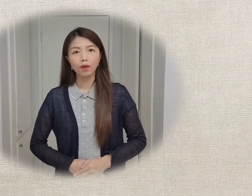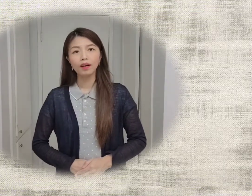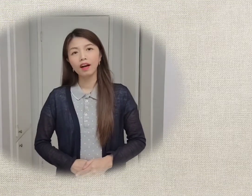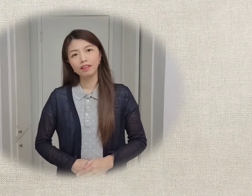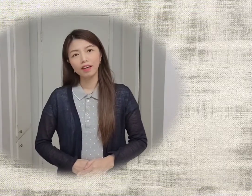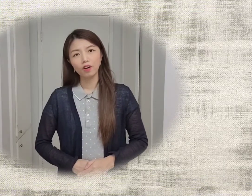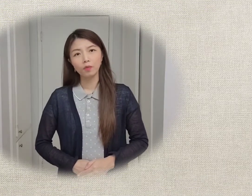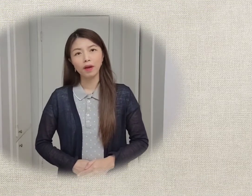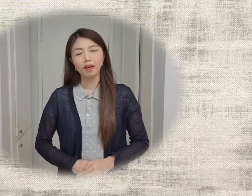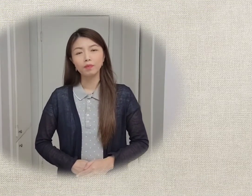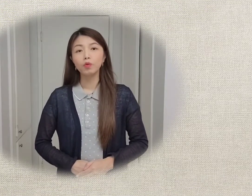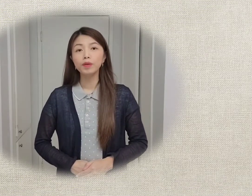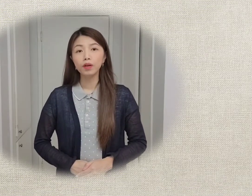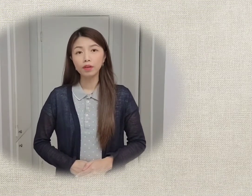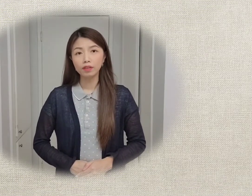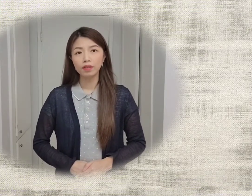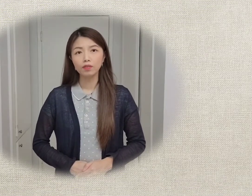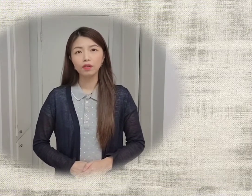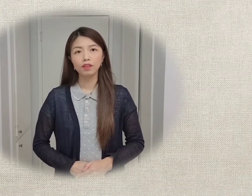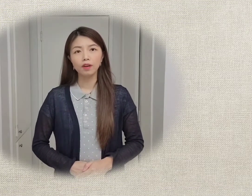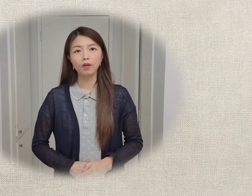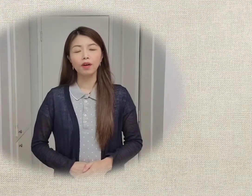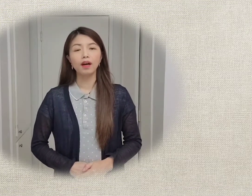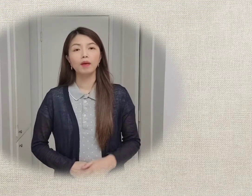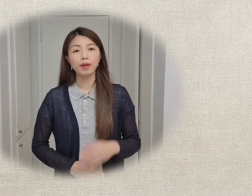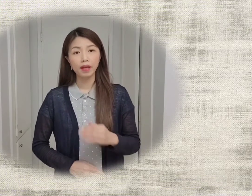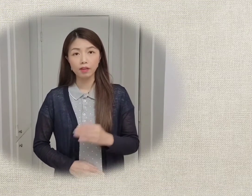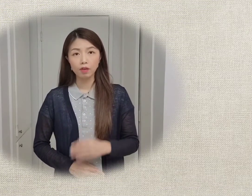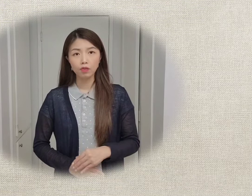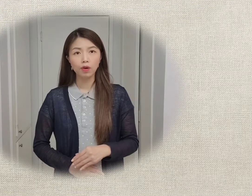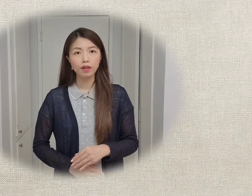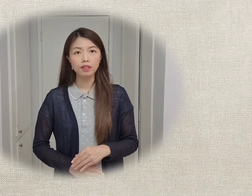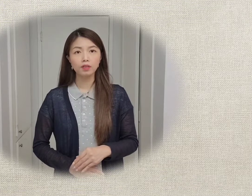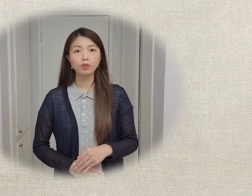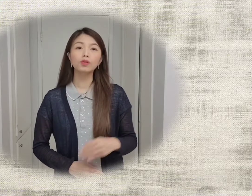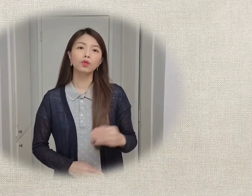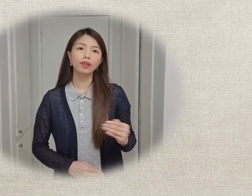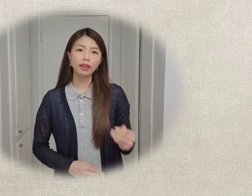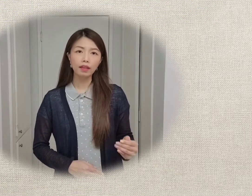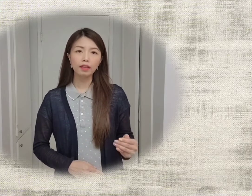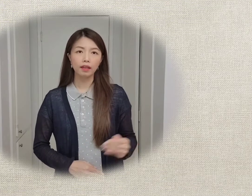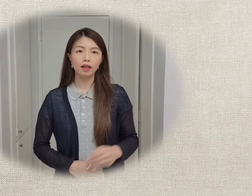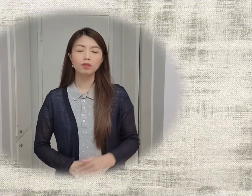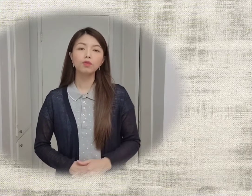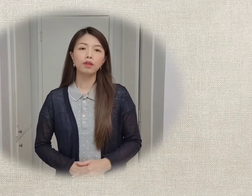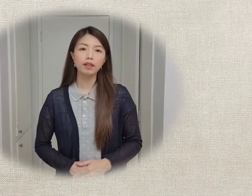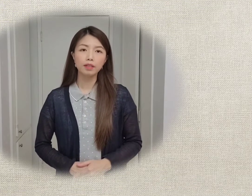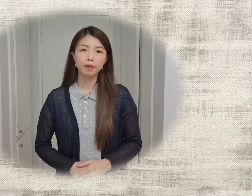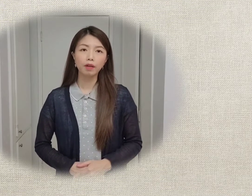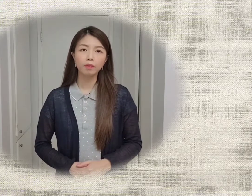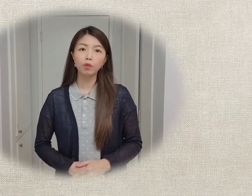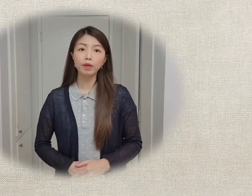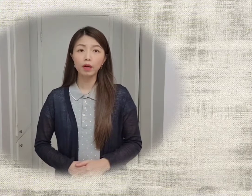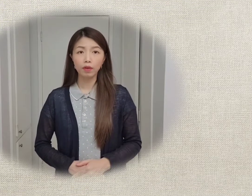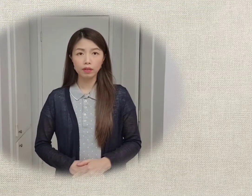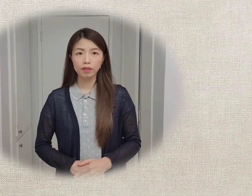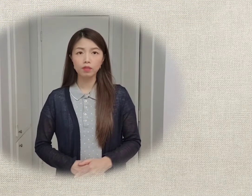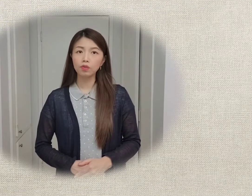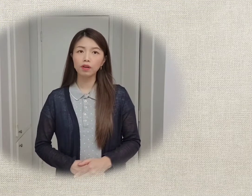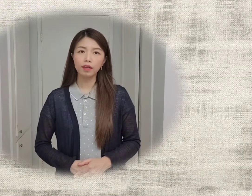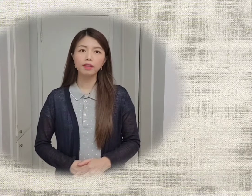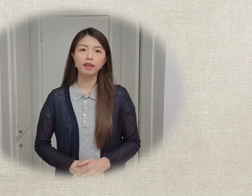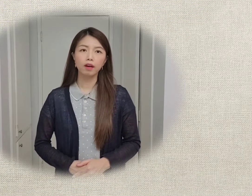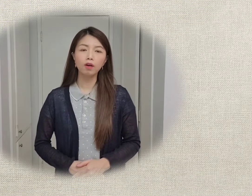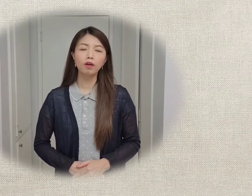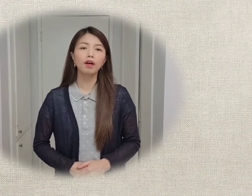봄의 꽃향기와 가을의 열매. 봄이라고 한 뜻의 수어는요, 앞에 계절 수어 하시고 그리고 따뜻하다 수어를 하시면 봄이라고